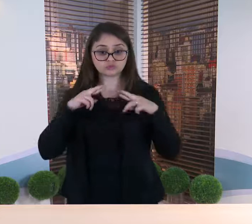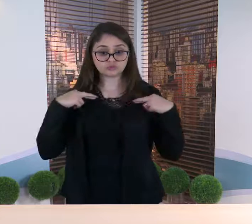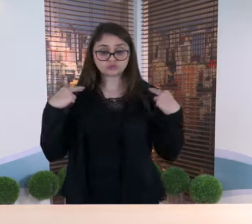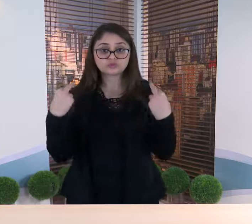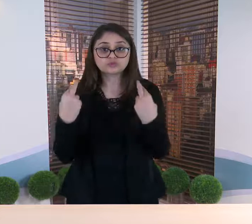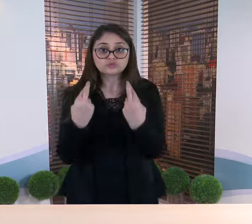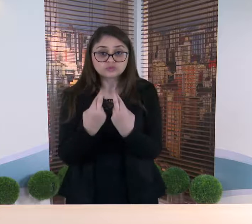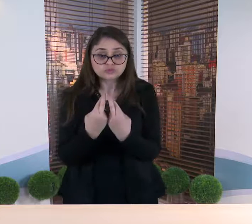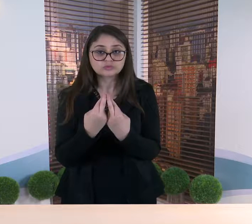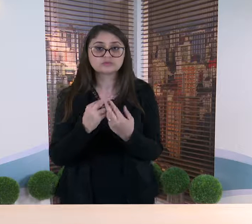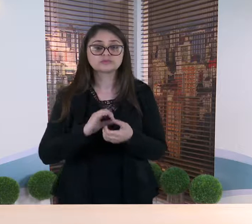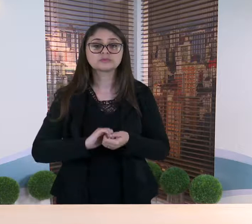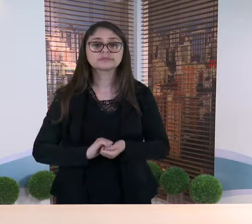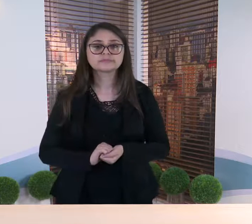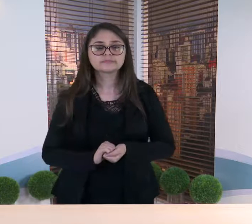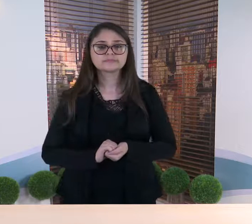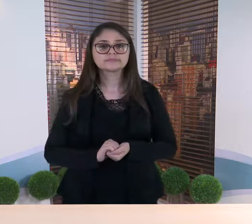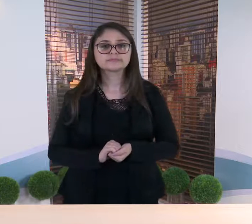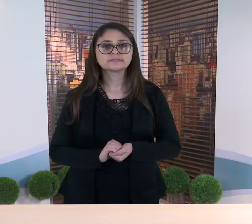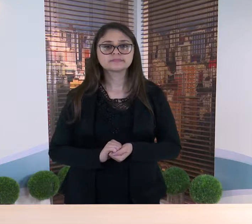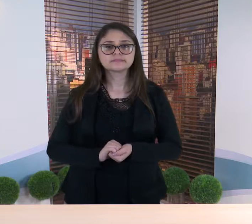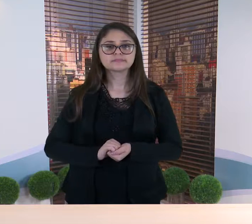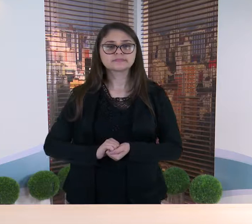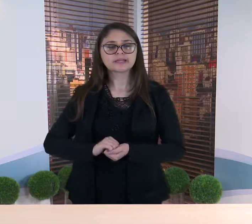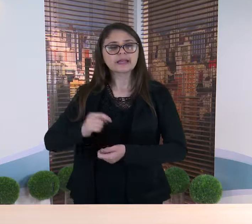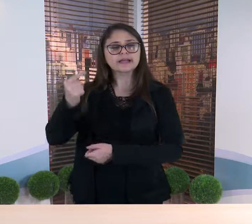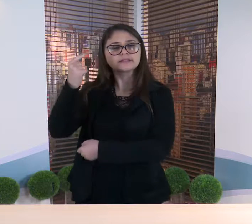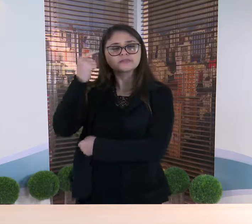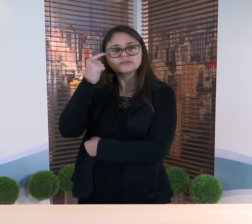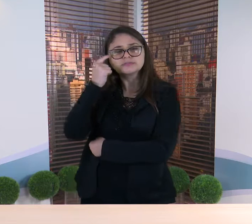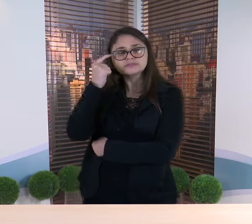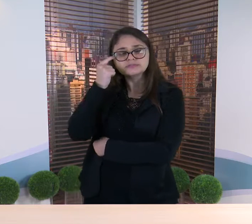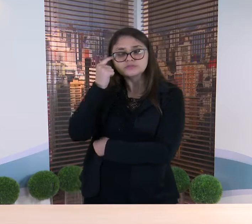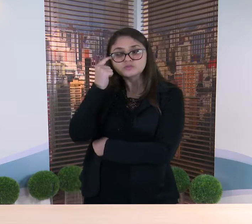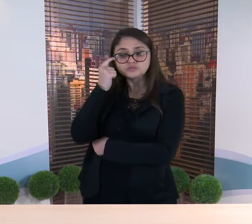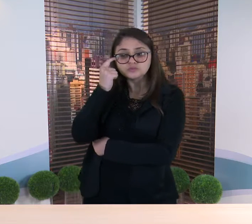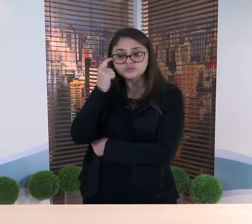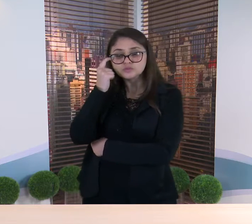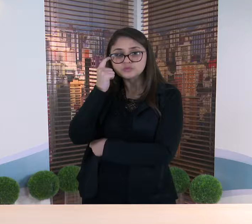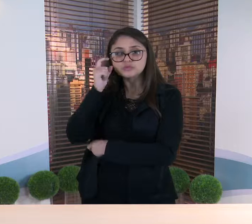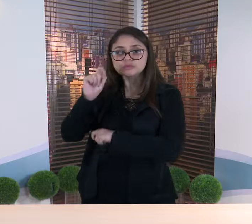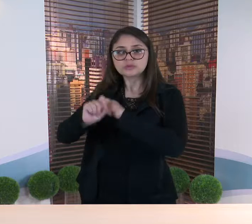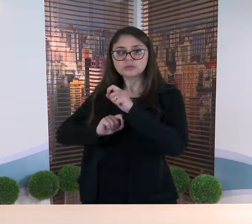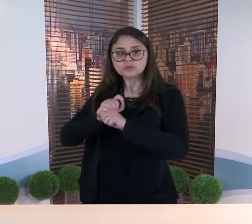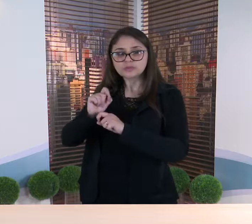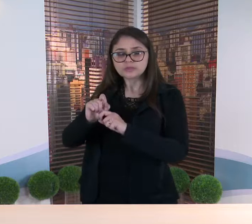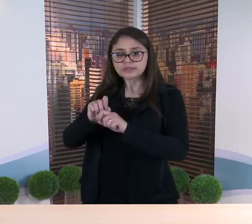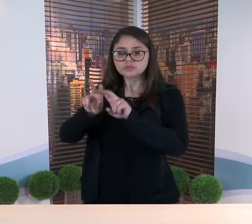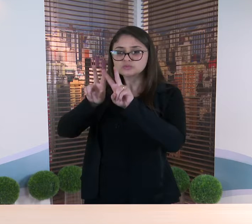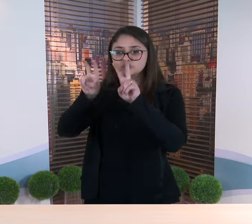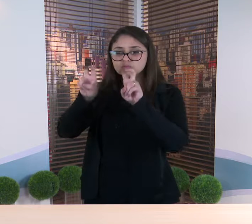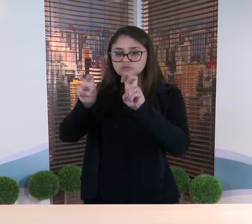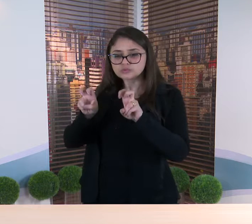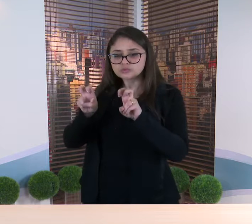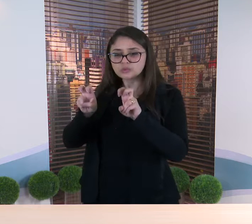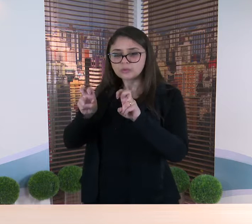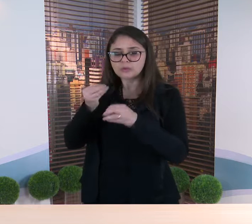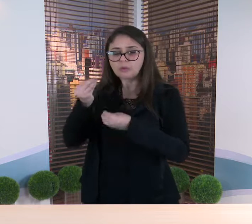uma dúvida a respeito do caráter de Jó. A cena é indispensável para uma boa